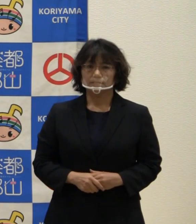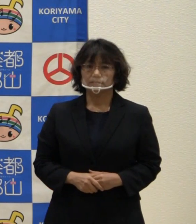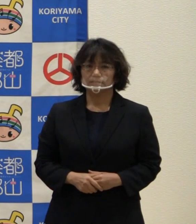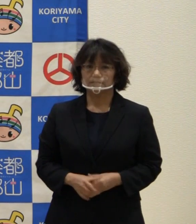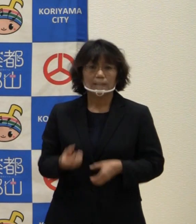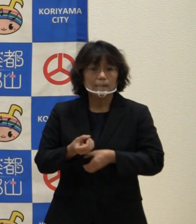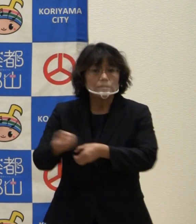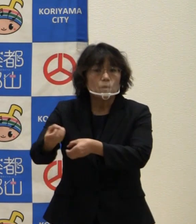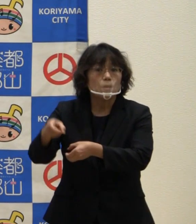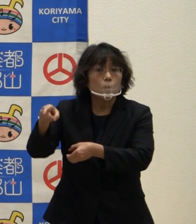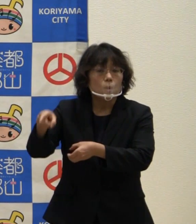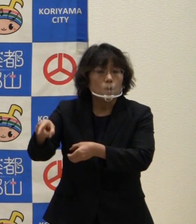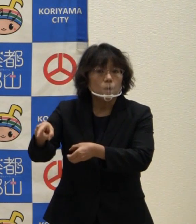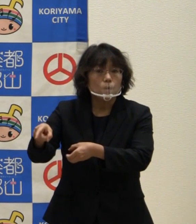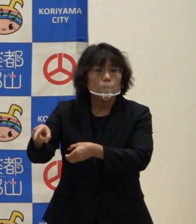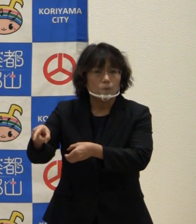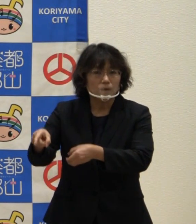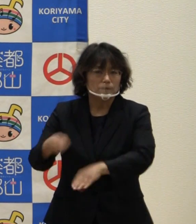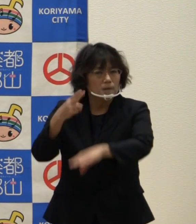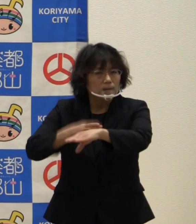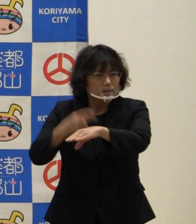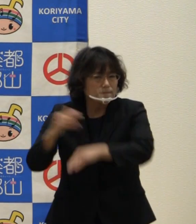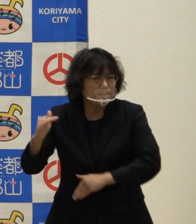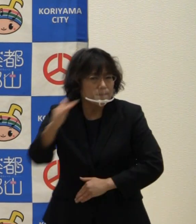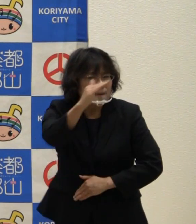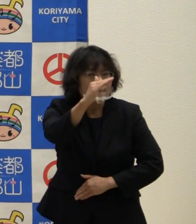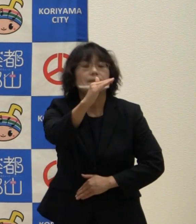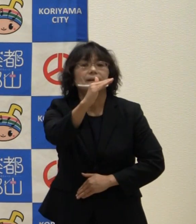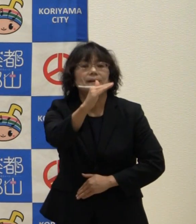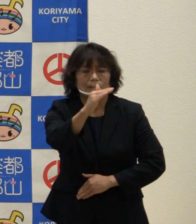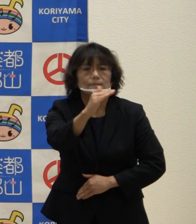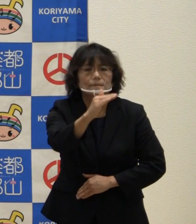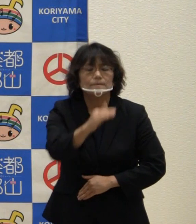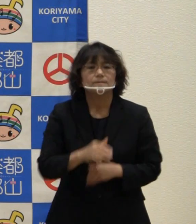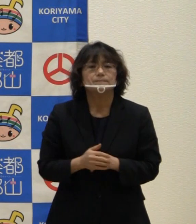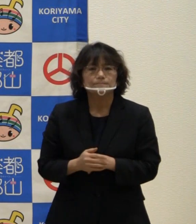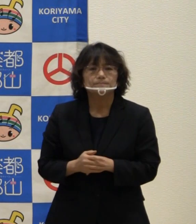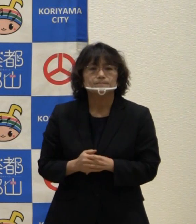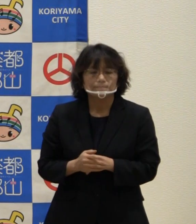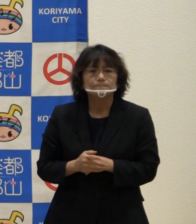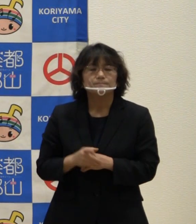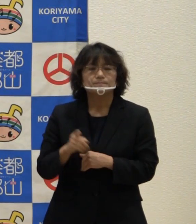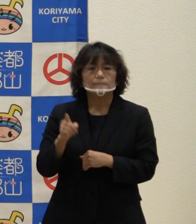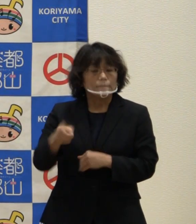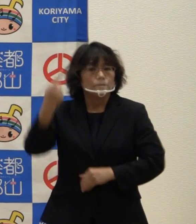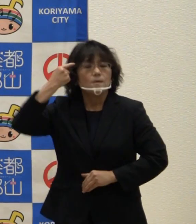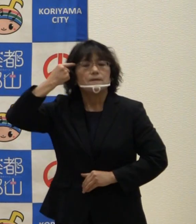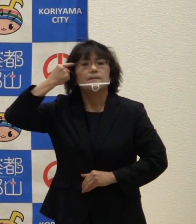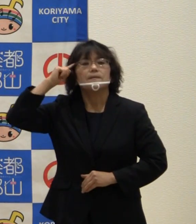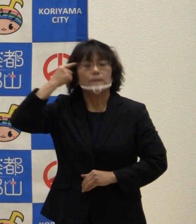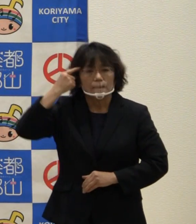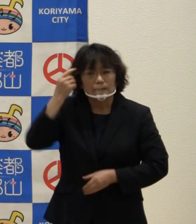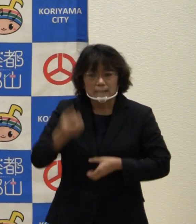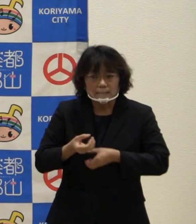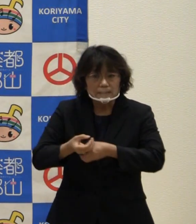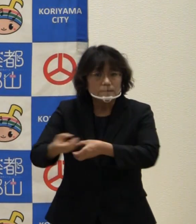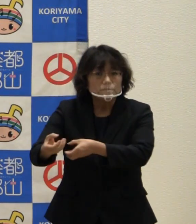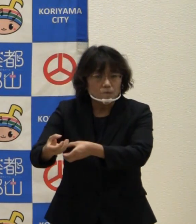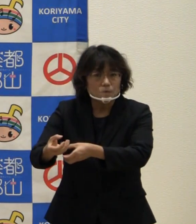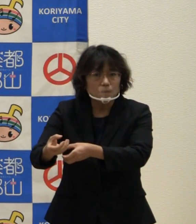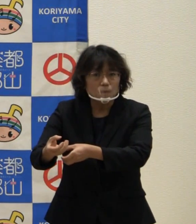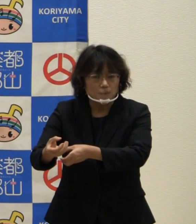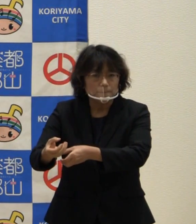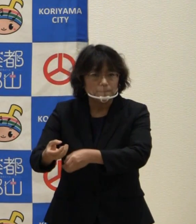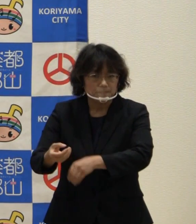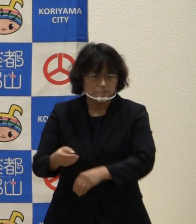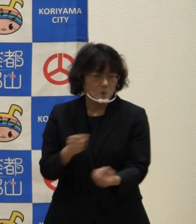消防の高度化、技術革新も進んでおりますので、最大限それを取り入れた、消防の機動力